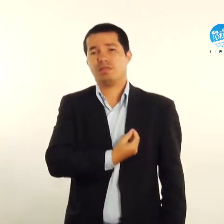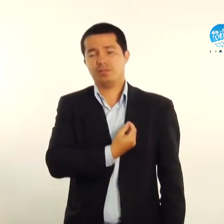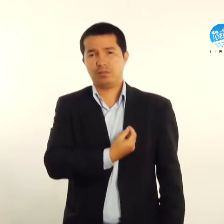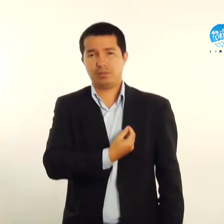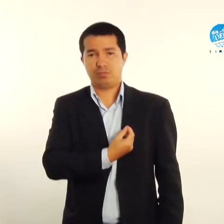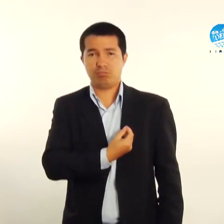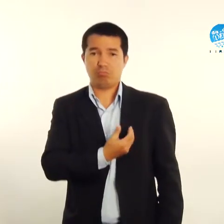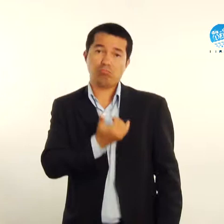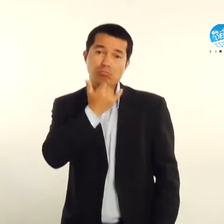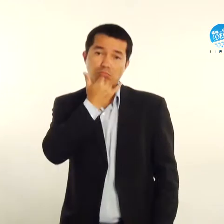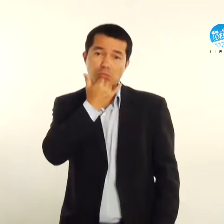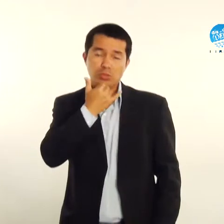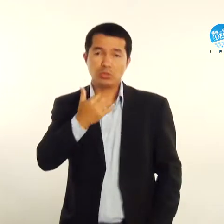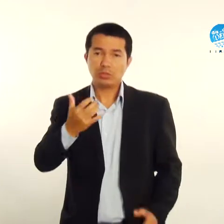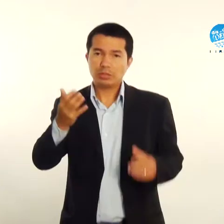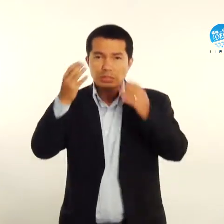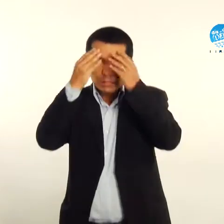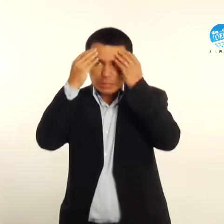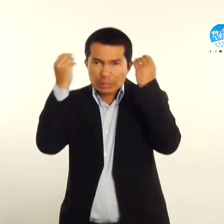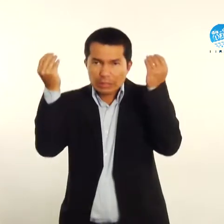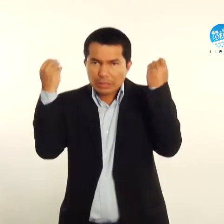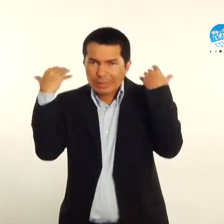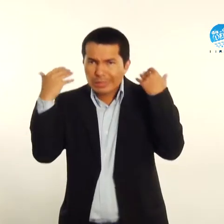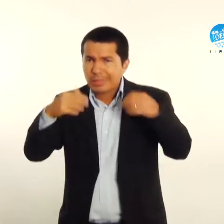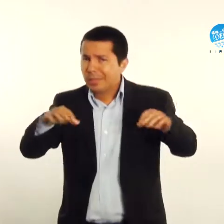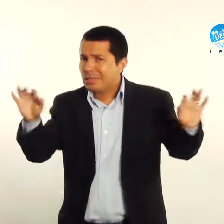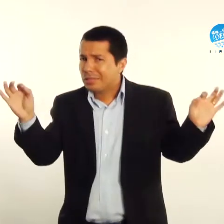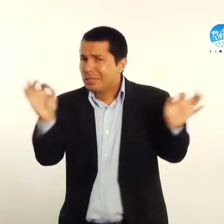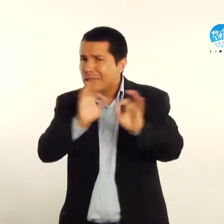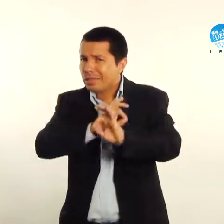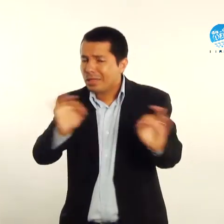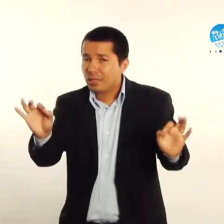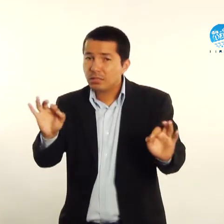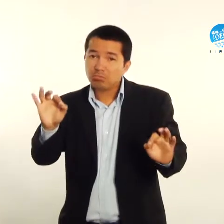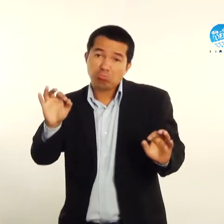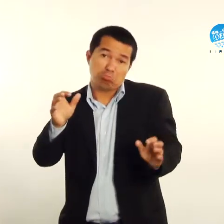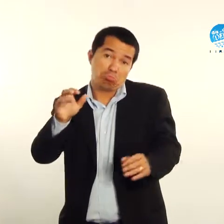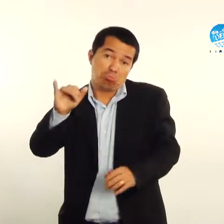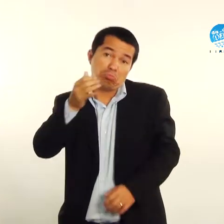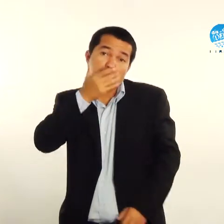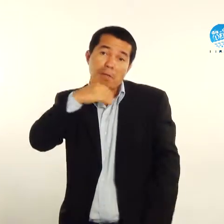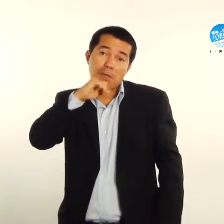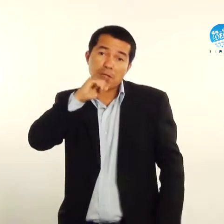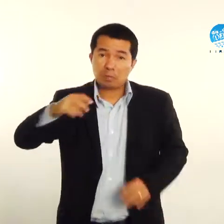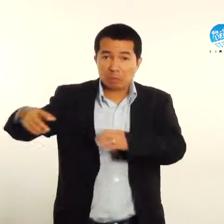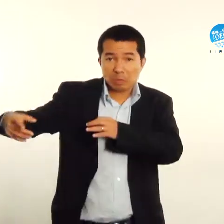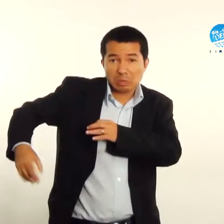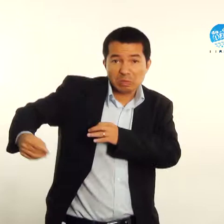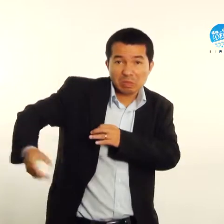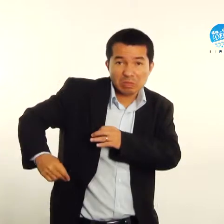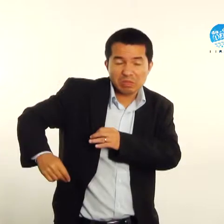Eu nunca mais me esqueci. Talvez se o meu pai tivesse me dado uma surra, eu tivesse esquecido desse fato.